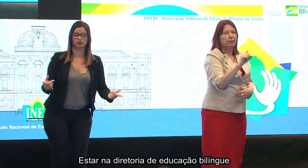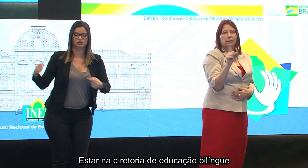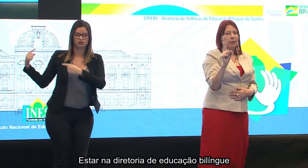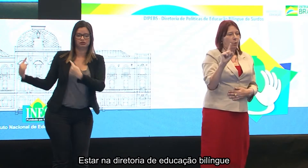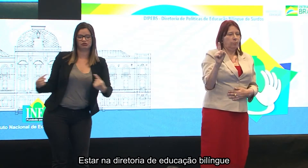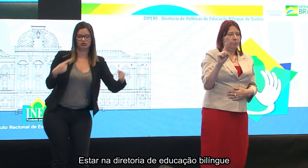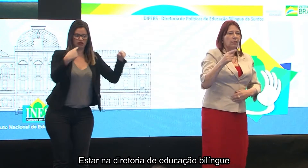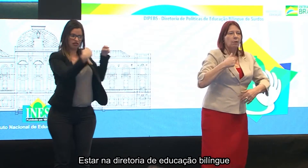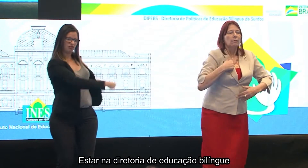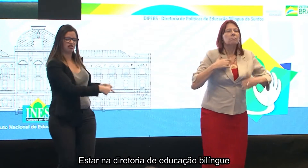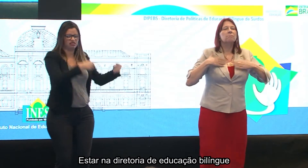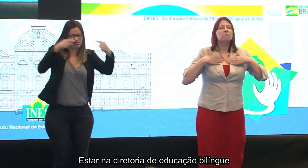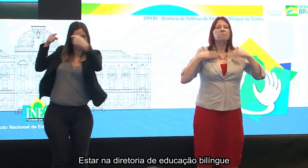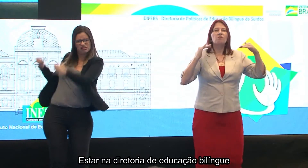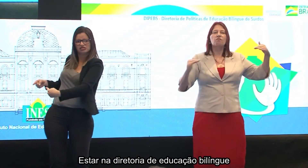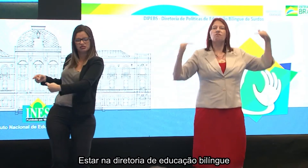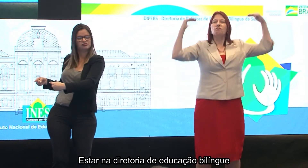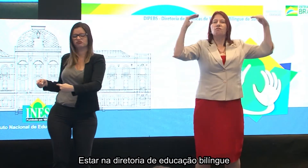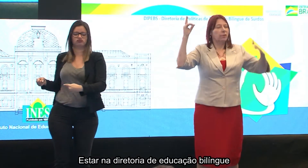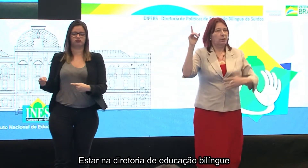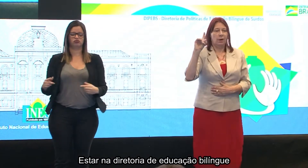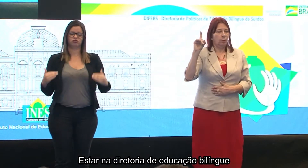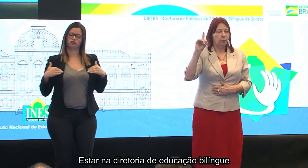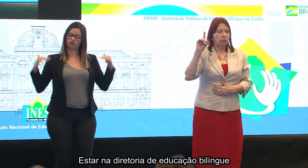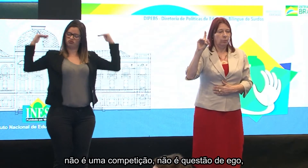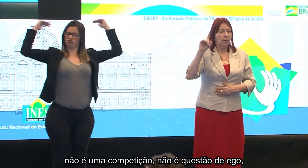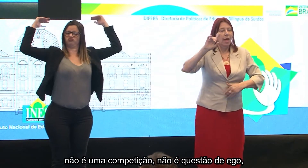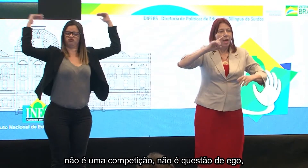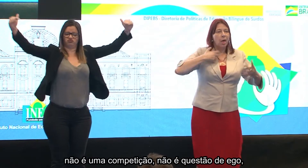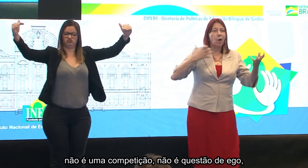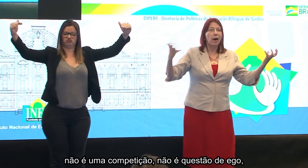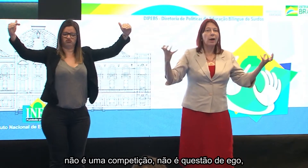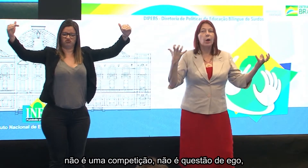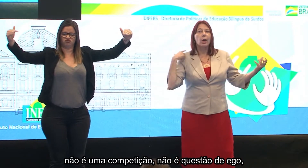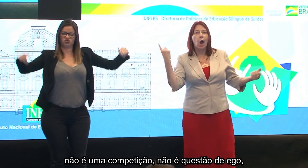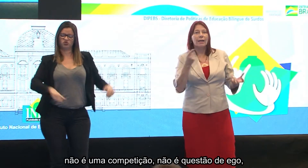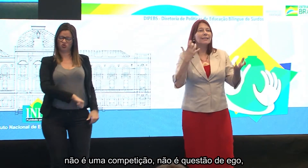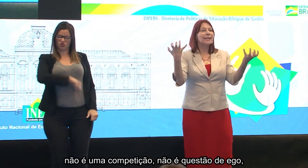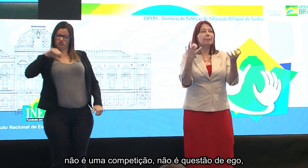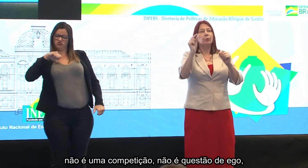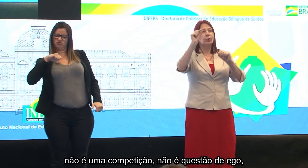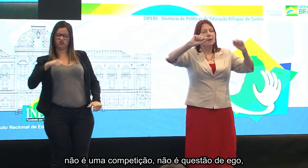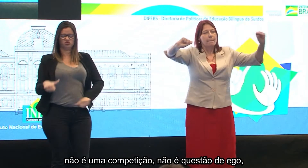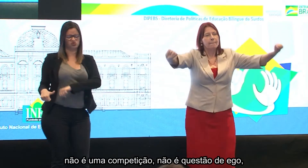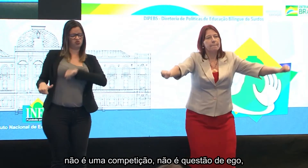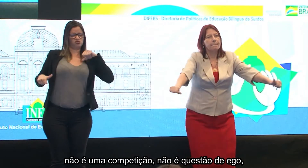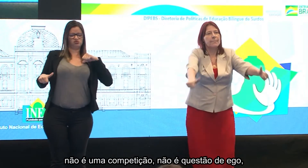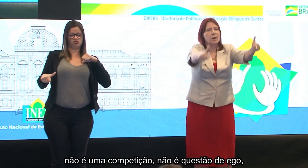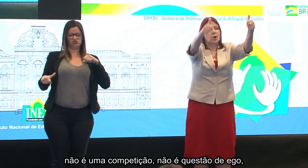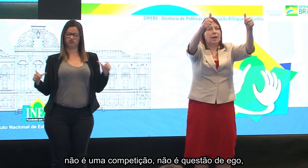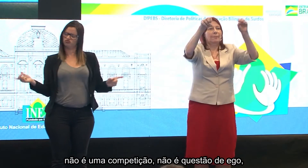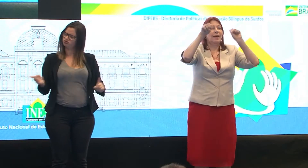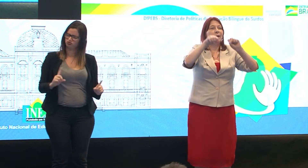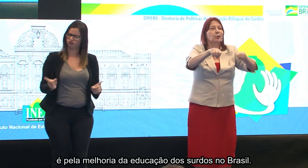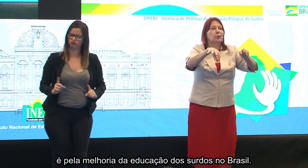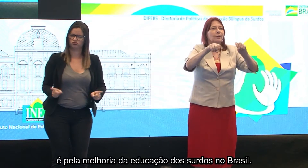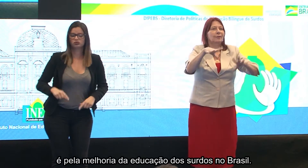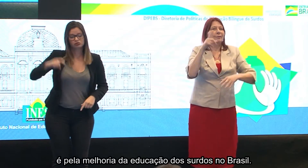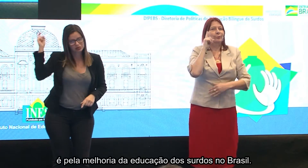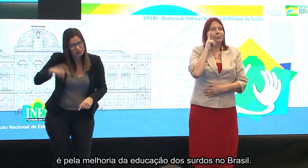Estar na diretoria de educação bilíngue não é uma competição, não é questão de ego, é pela melhoria